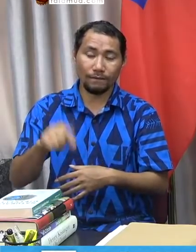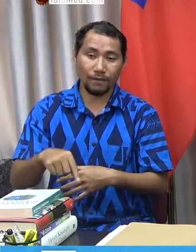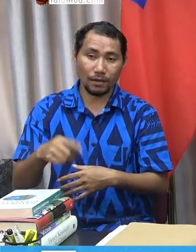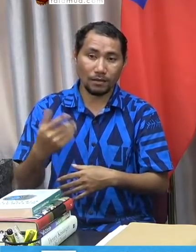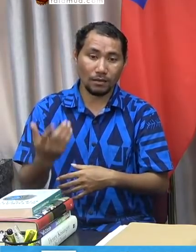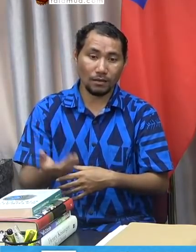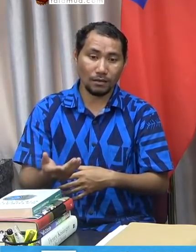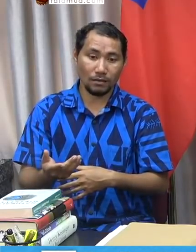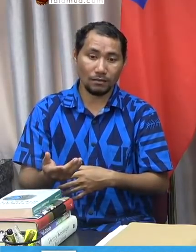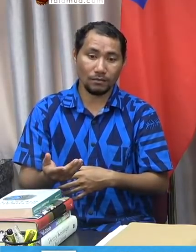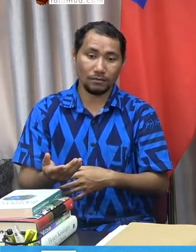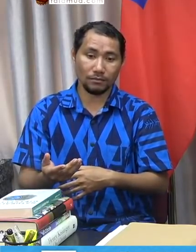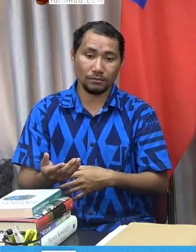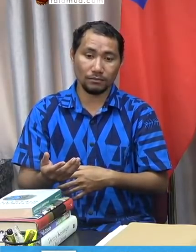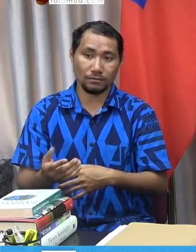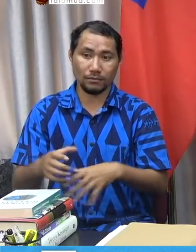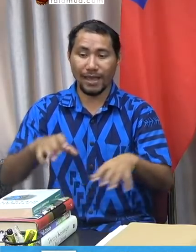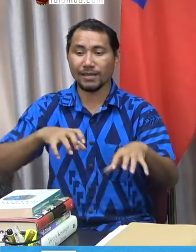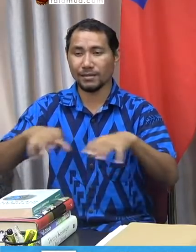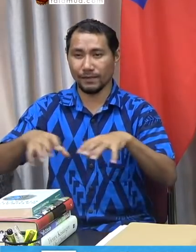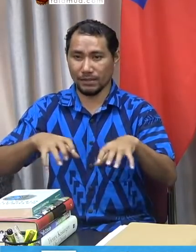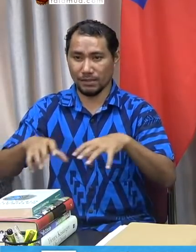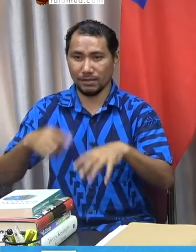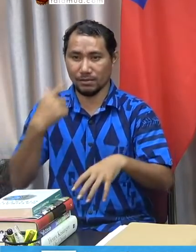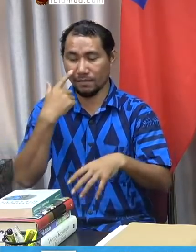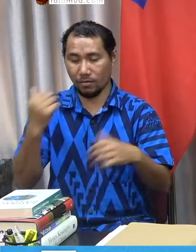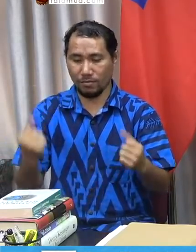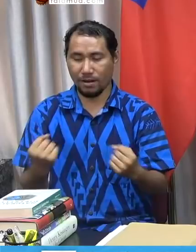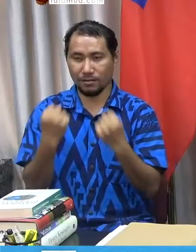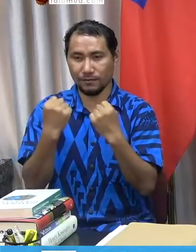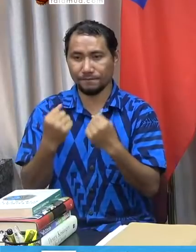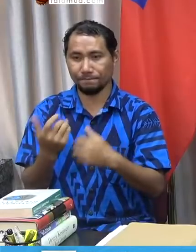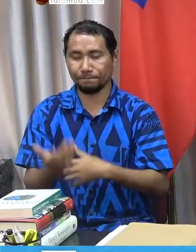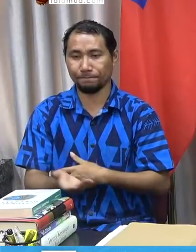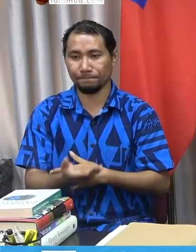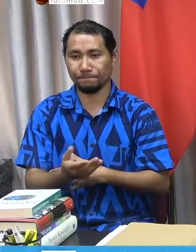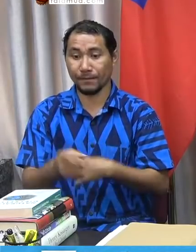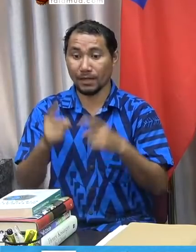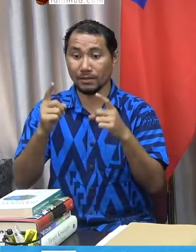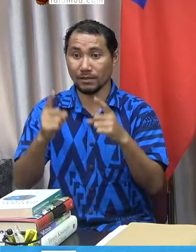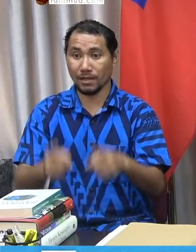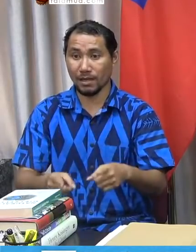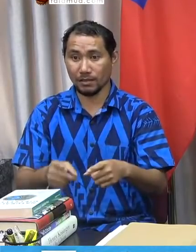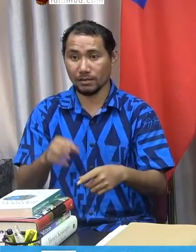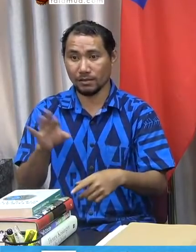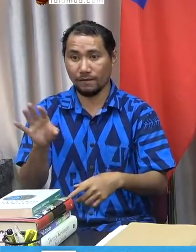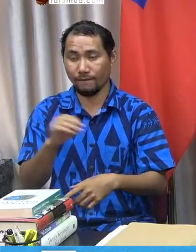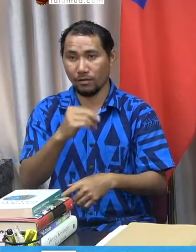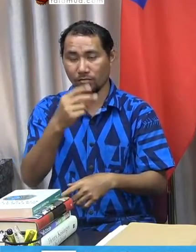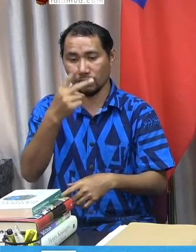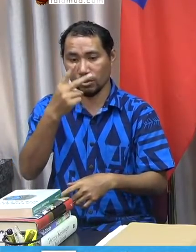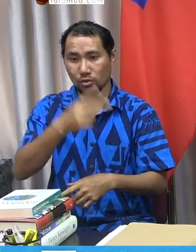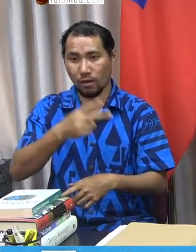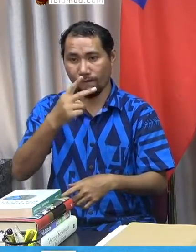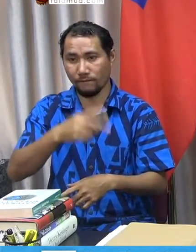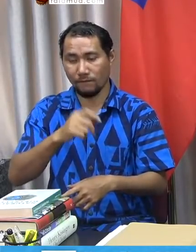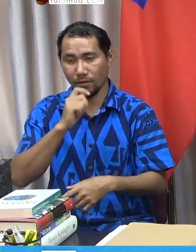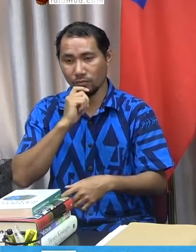o recreational activities e amata mai i le sefulu lua i le